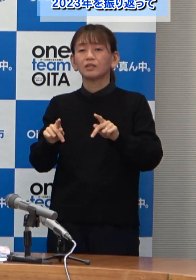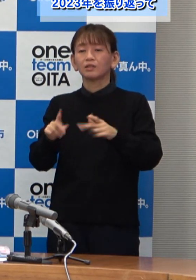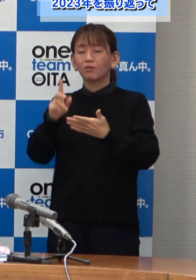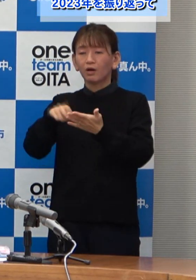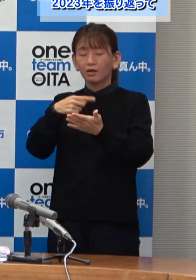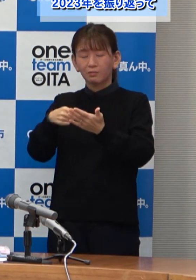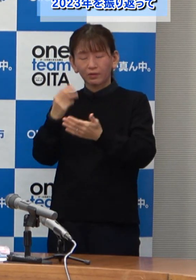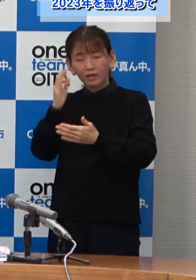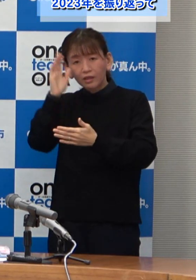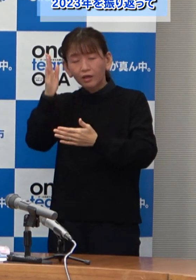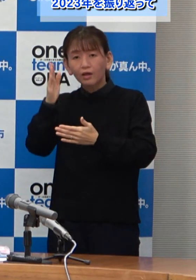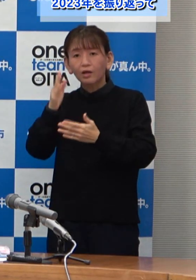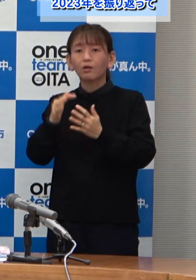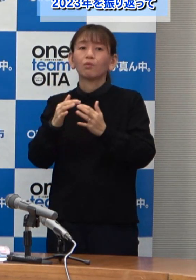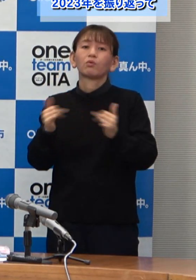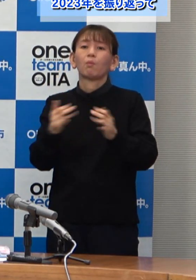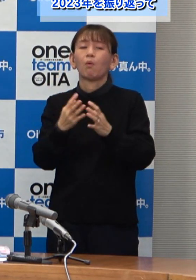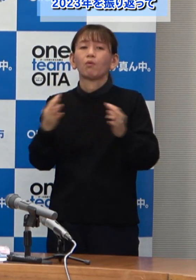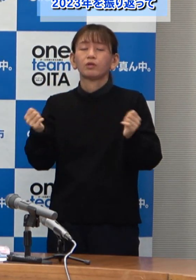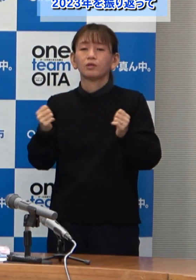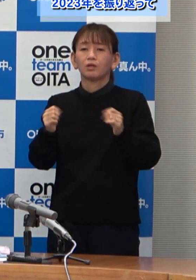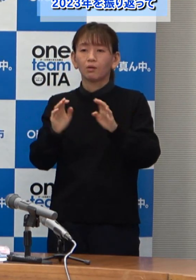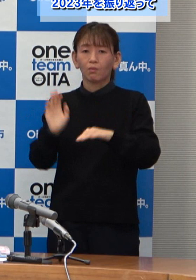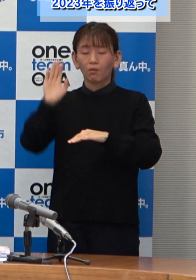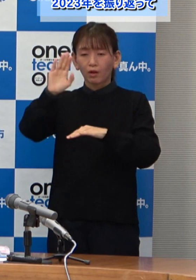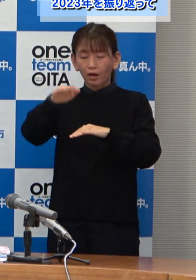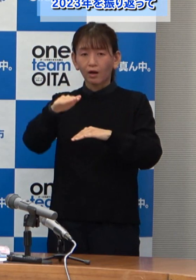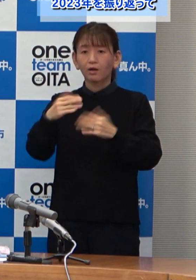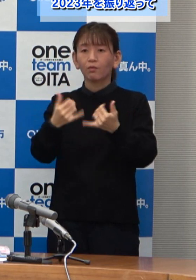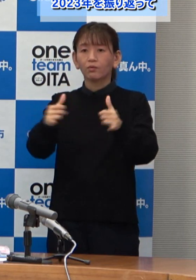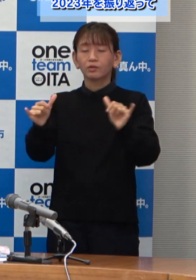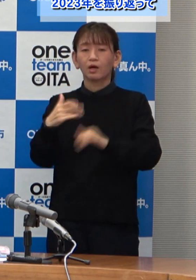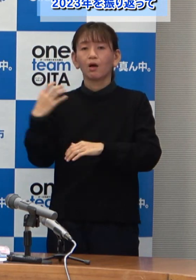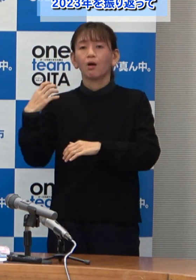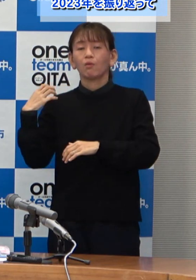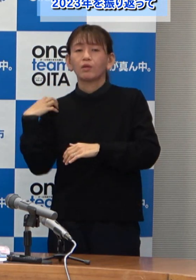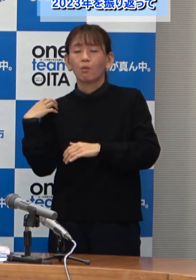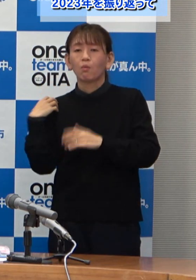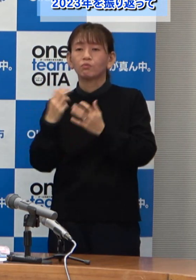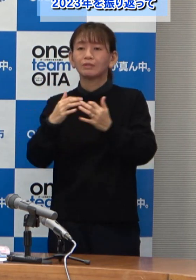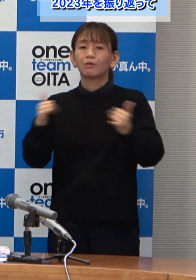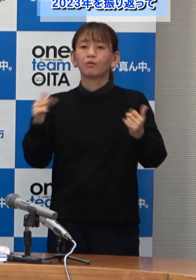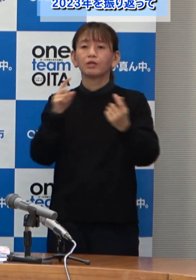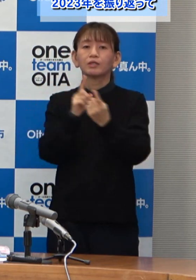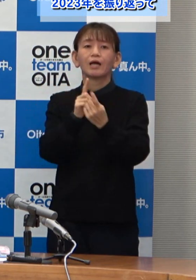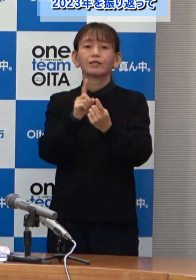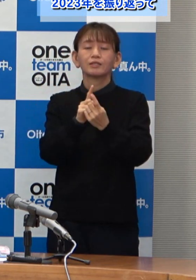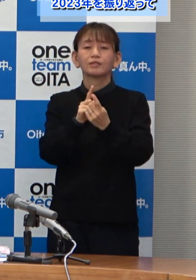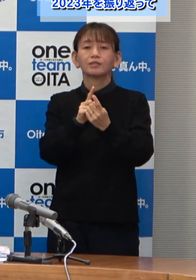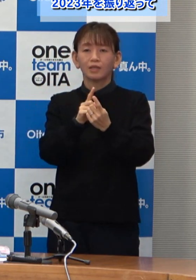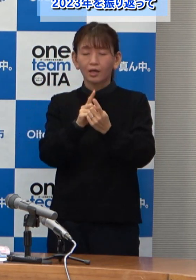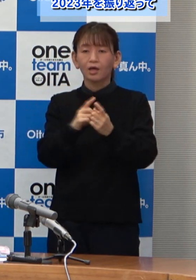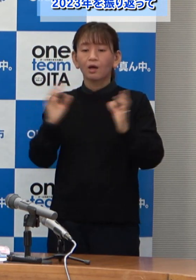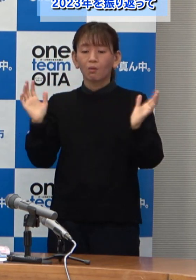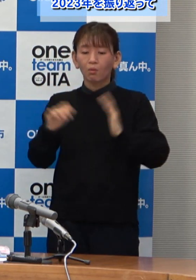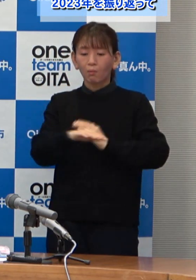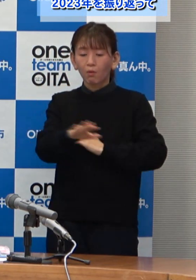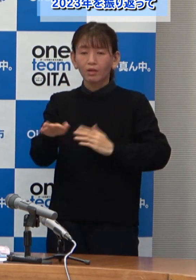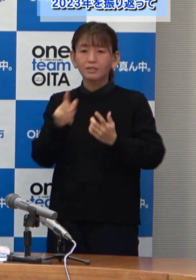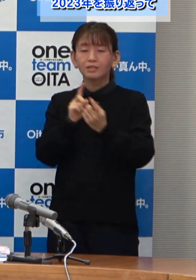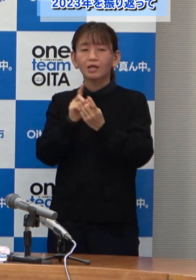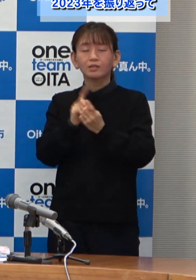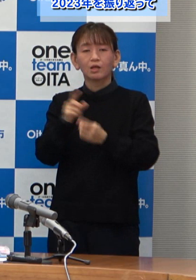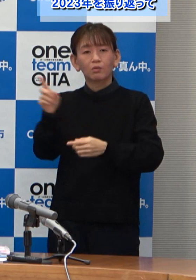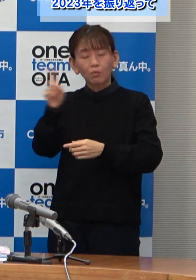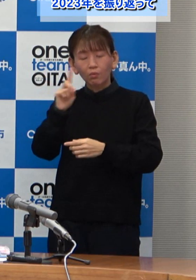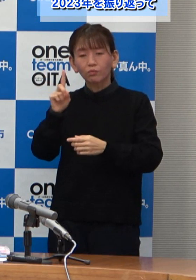から将来さう方々に対してどう対処していくのかっていうことをま越を入れて考えるようにしなきゃいけないんじゃ